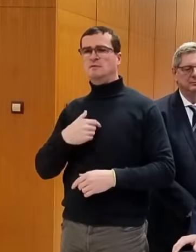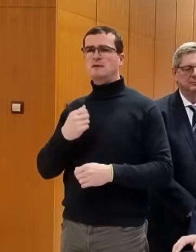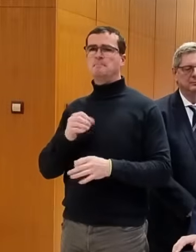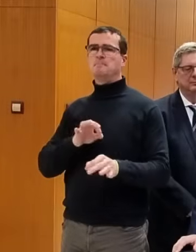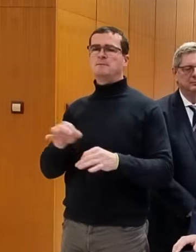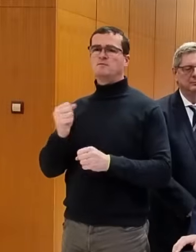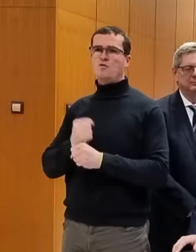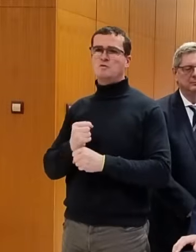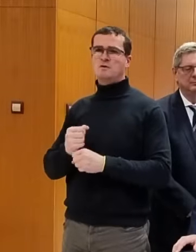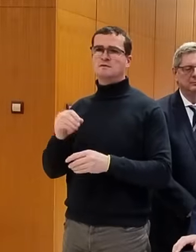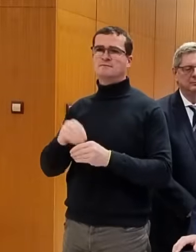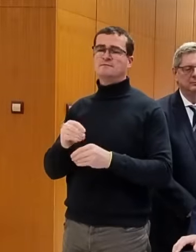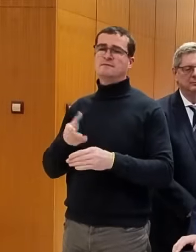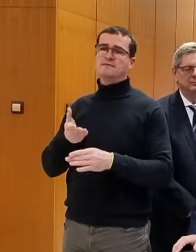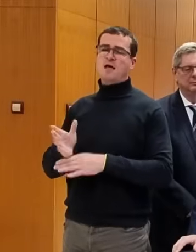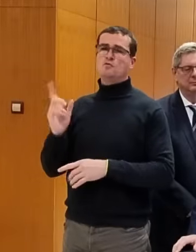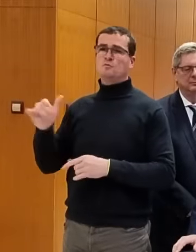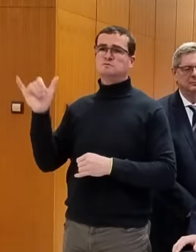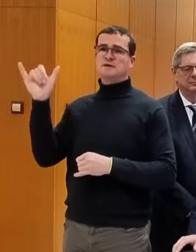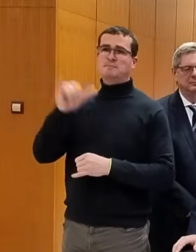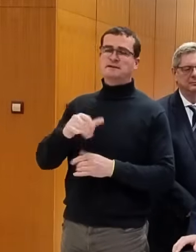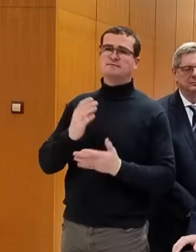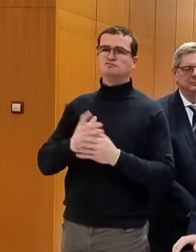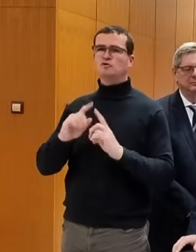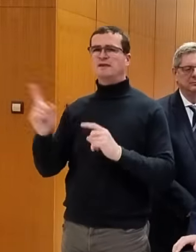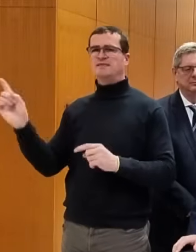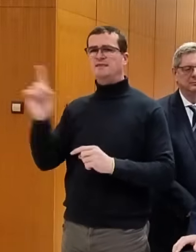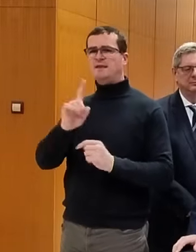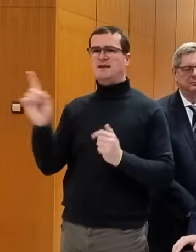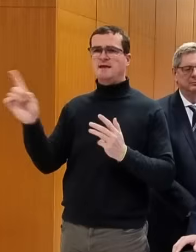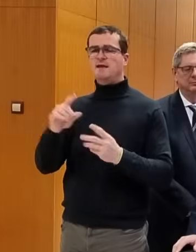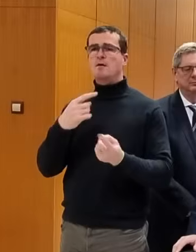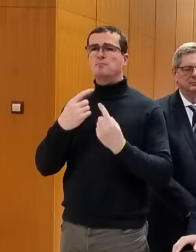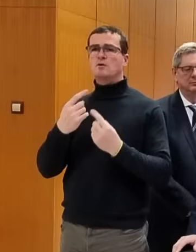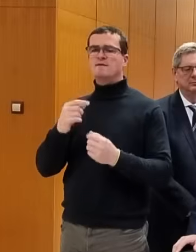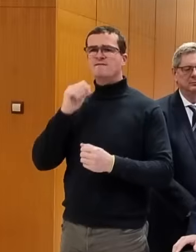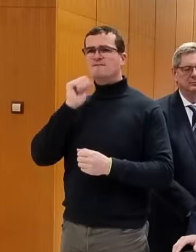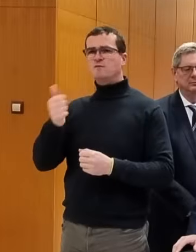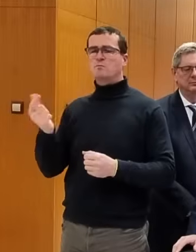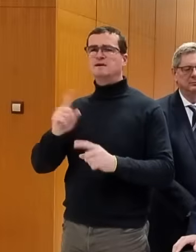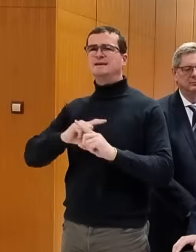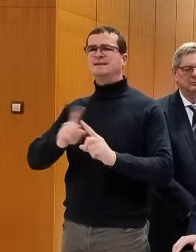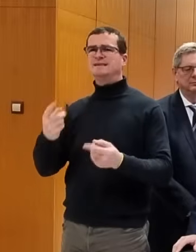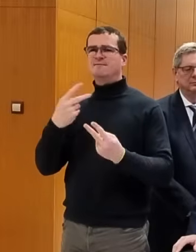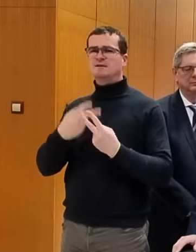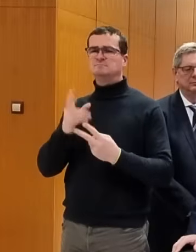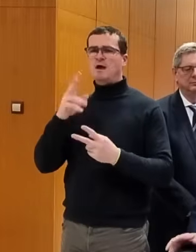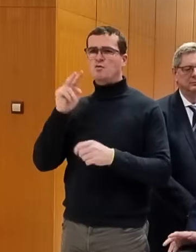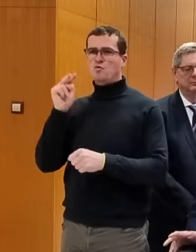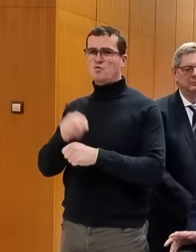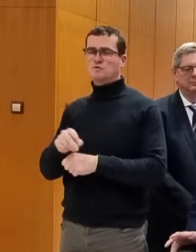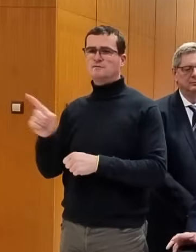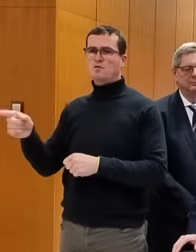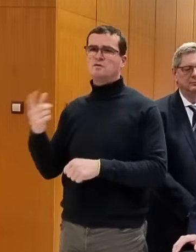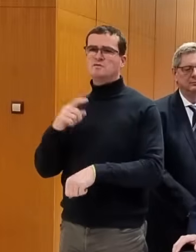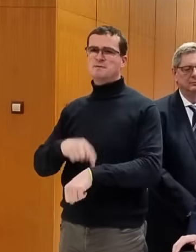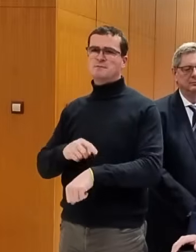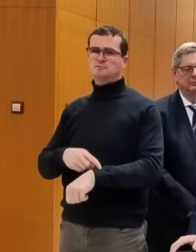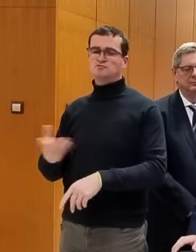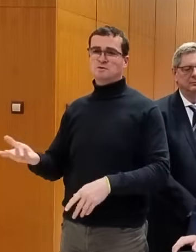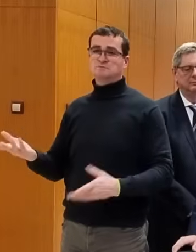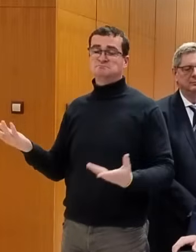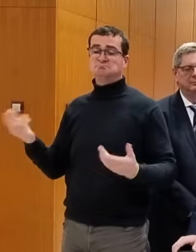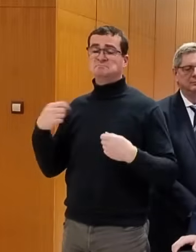prípravného konania. Keď tam náhodou musia prísť, príde vždy niekto iný, na pojednávaní vo väzbách je vždy iný ako dozorový prokurátor, lebo on nemá zase čas.